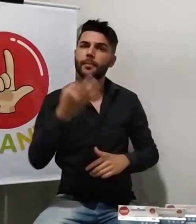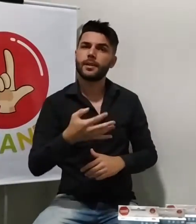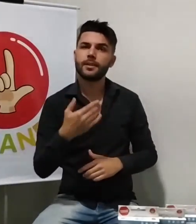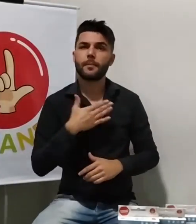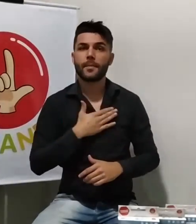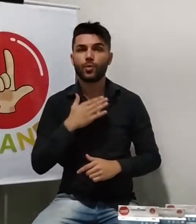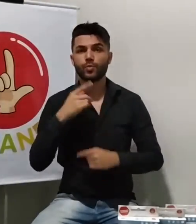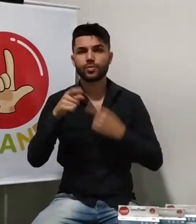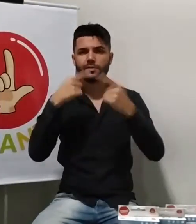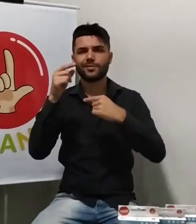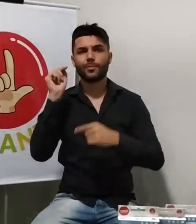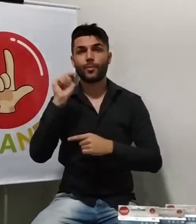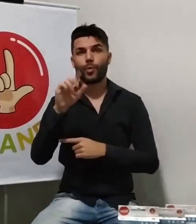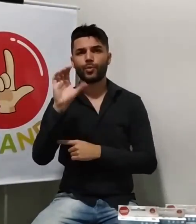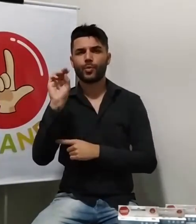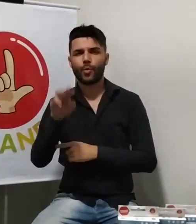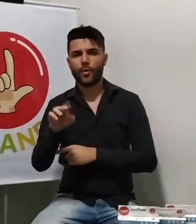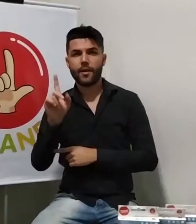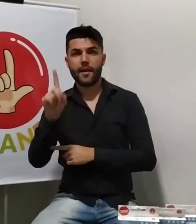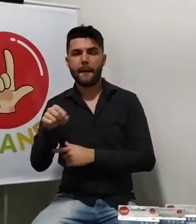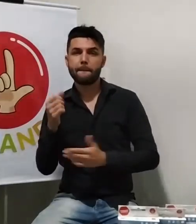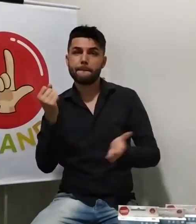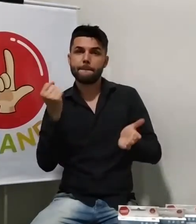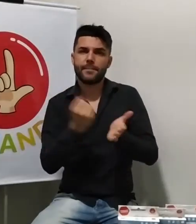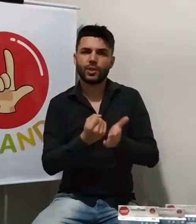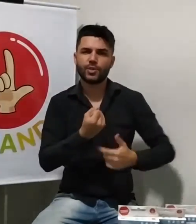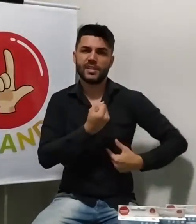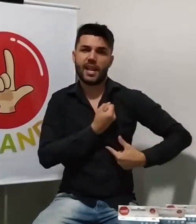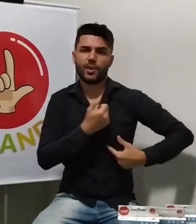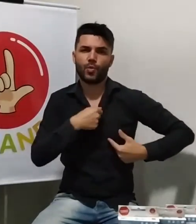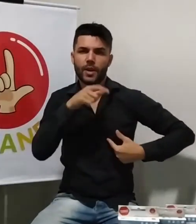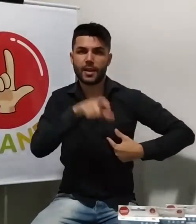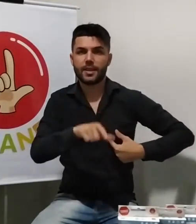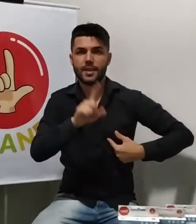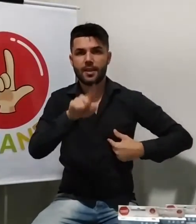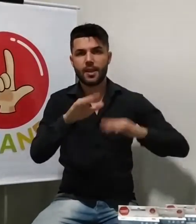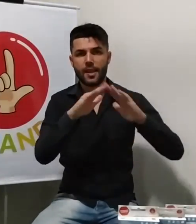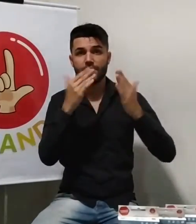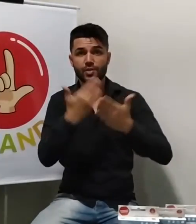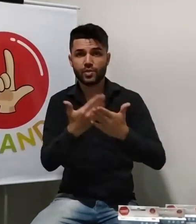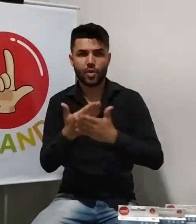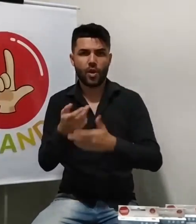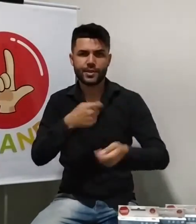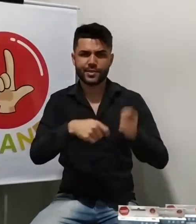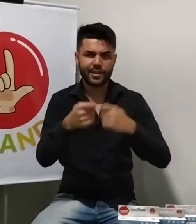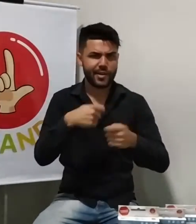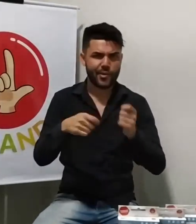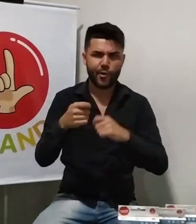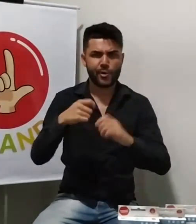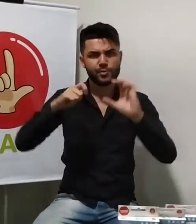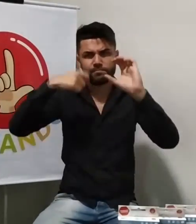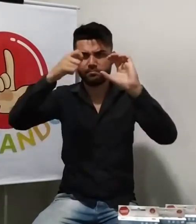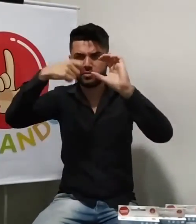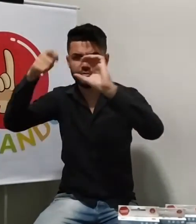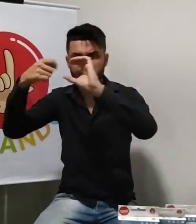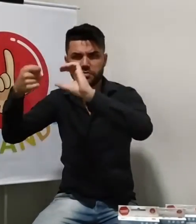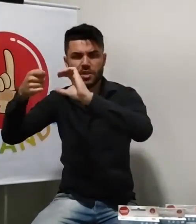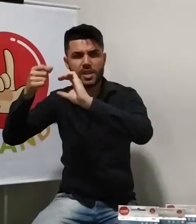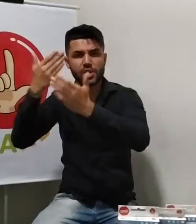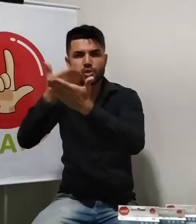falei aqui várias vezes, é patrocinadora aqui do GVCast, que é uma escola de negócios, produções cinematográficas que a gente faz, de estudos de caso, e a gente pega